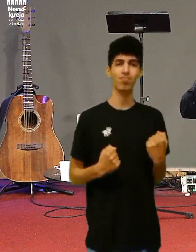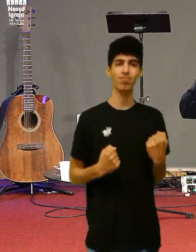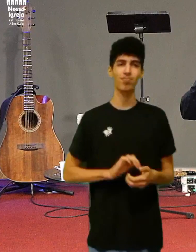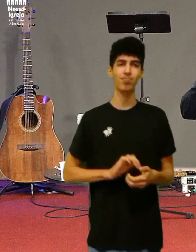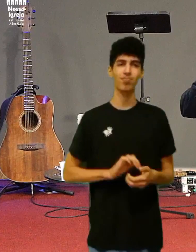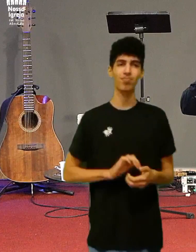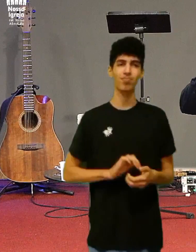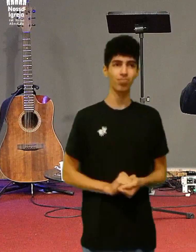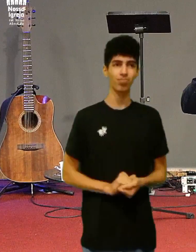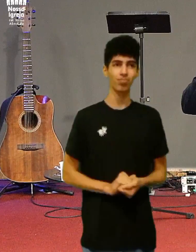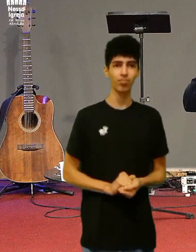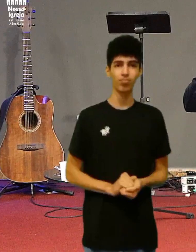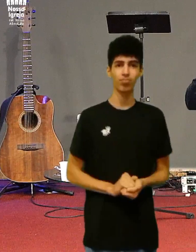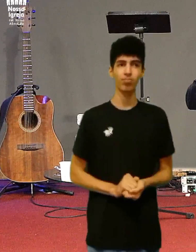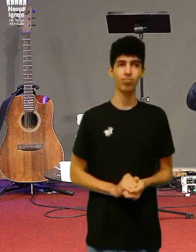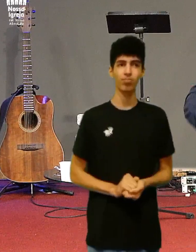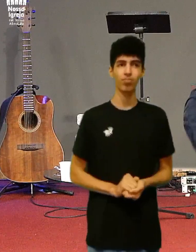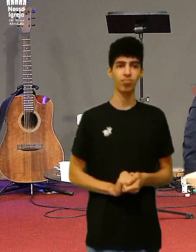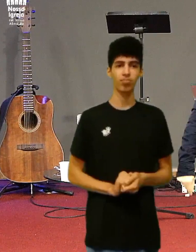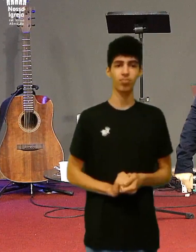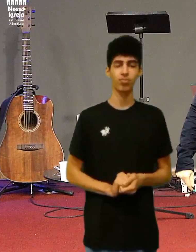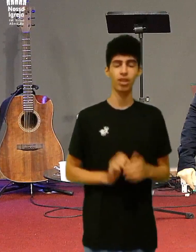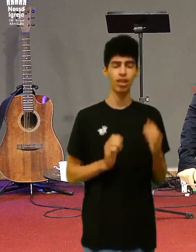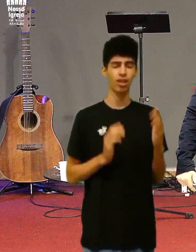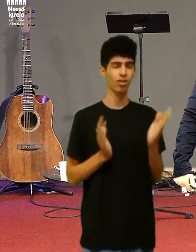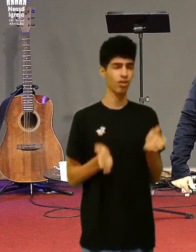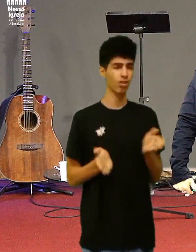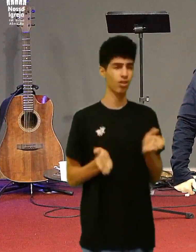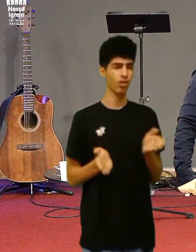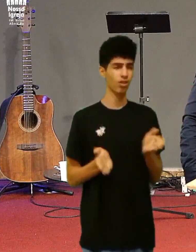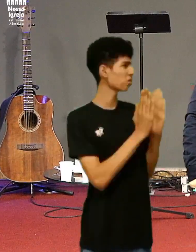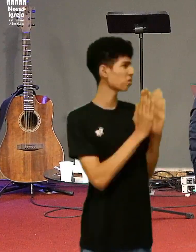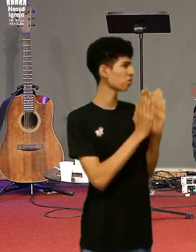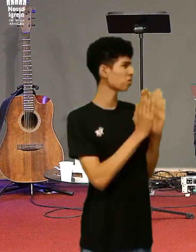Você não vai fazer uma oração normal nesse momento.